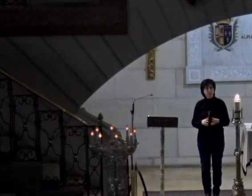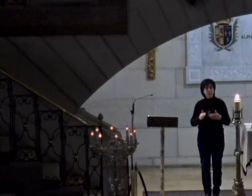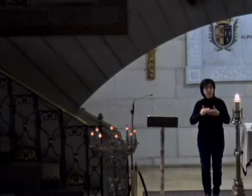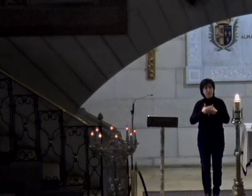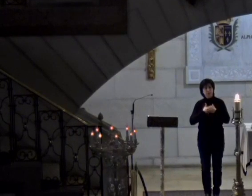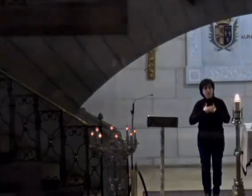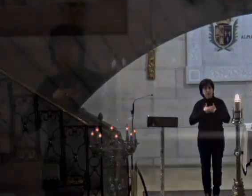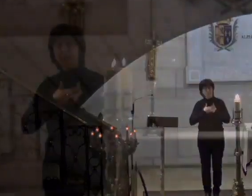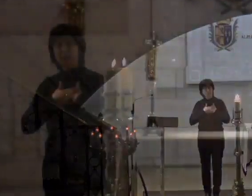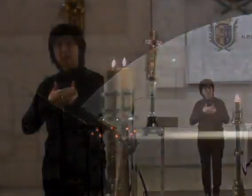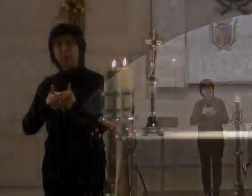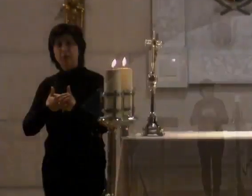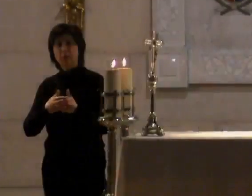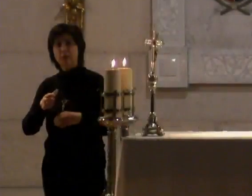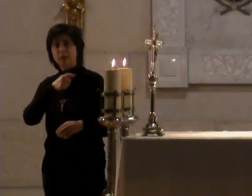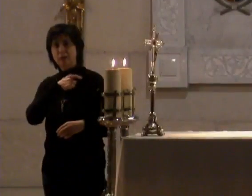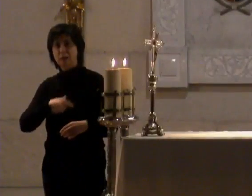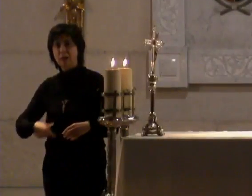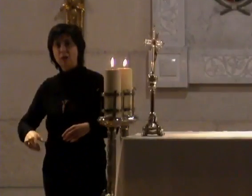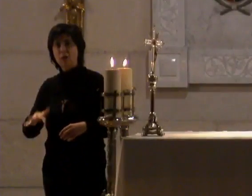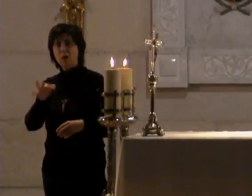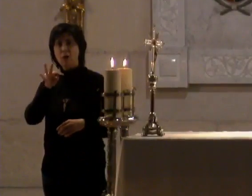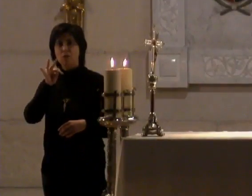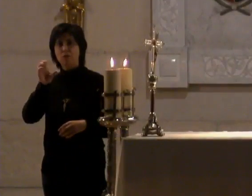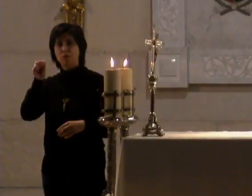Querido diácono Fausto, querida